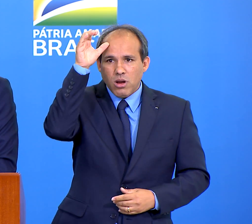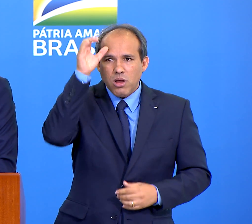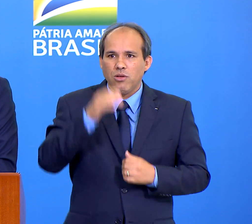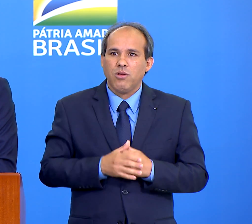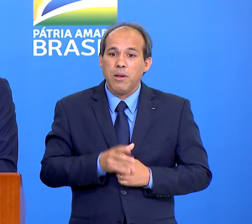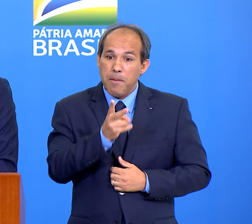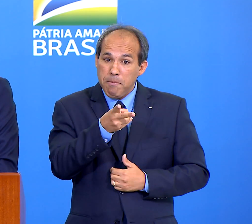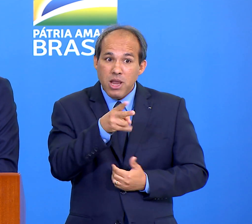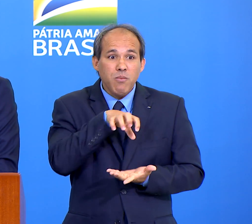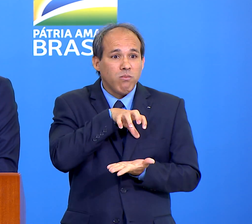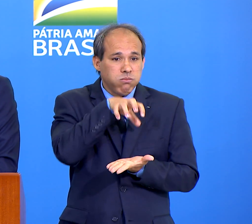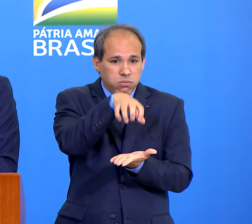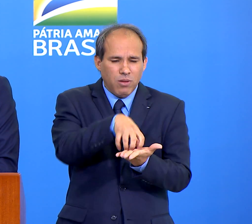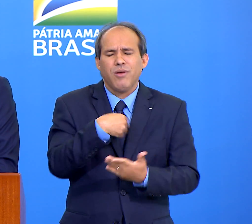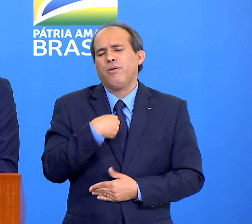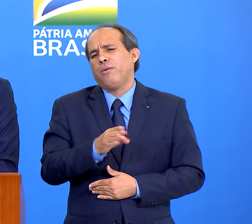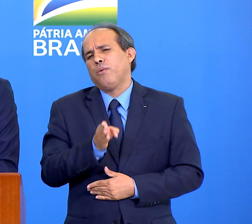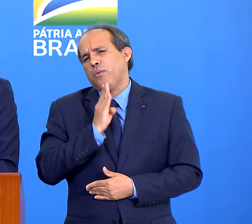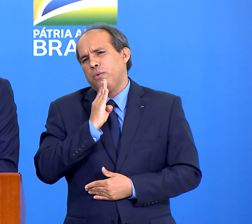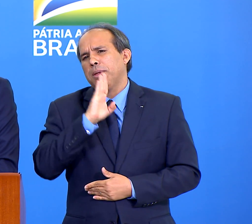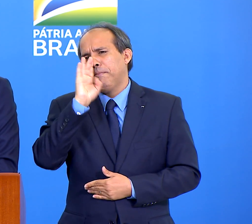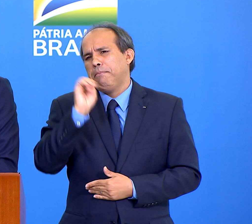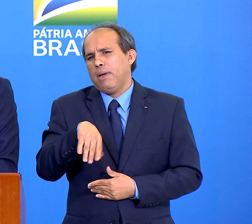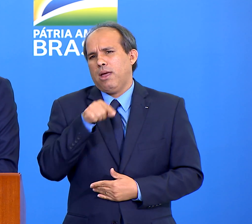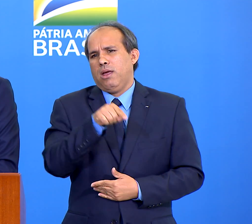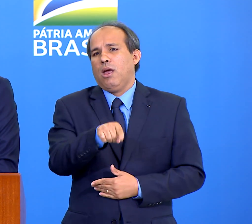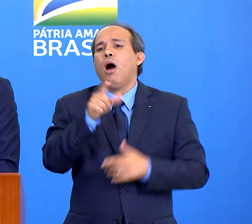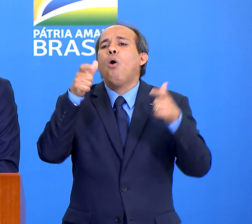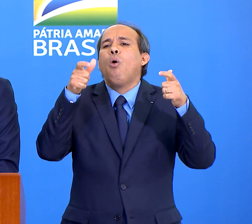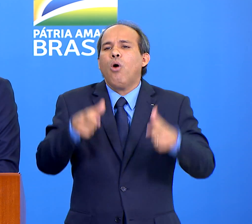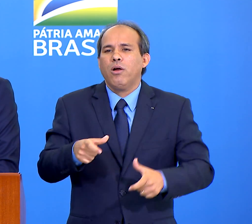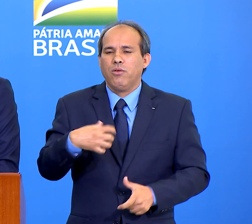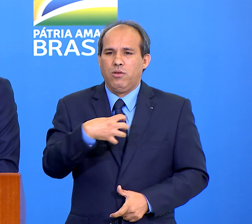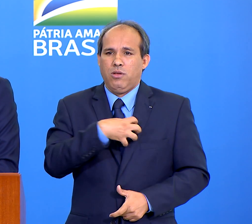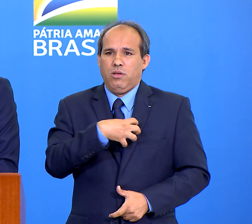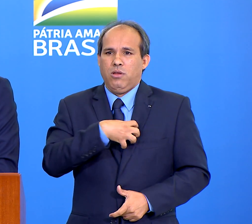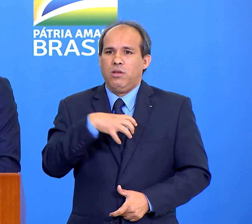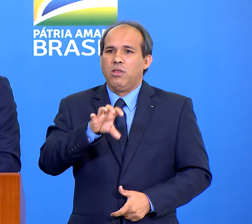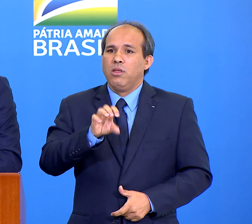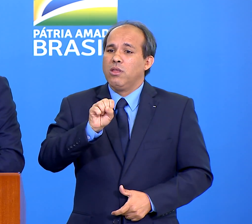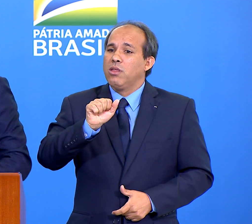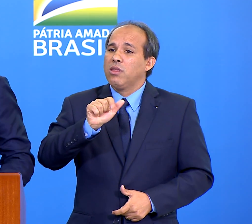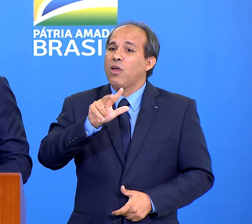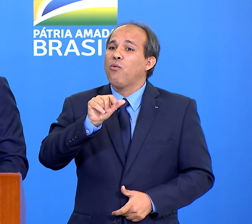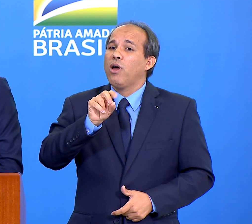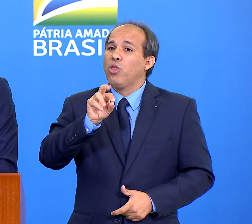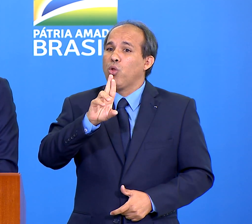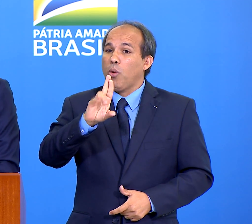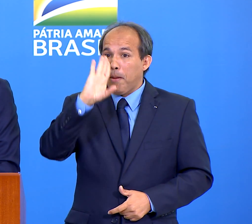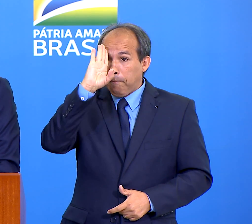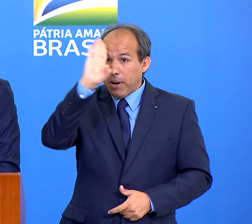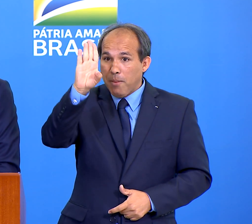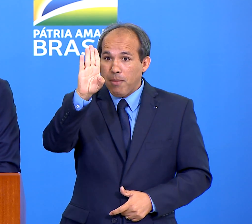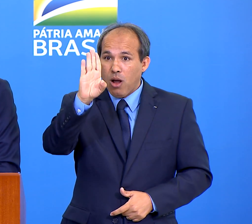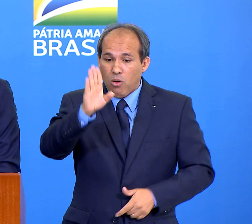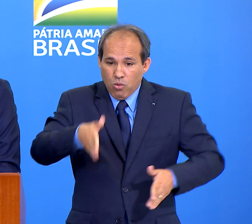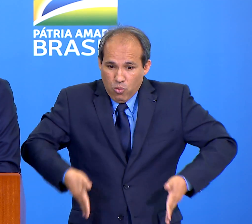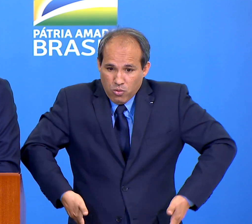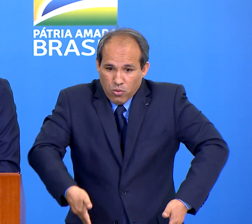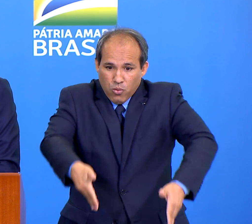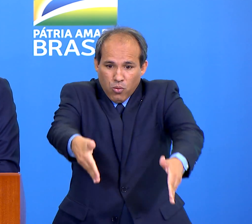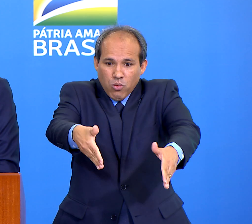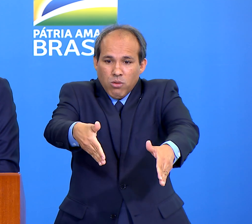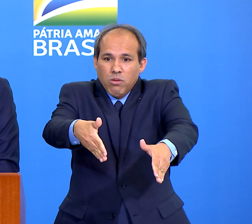e essa agência que eu conheço muito bem fica em Salvador e fica no principal corredor do